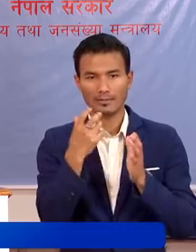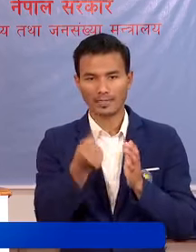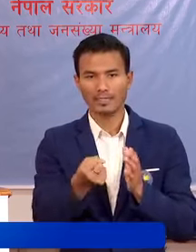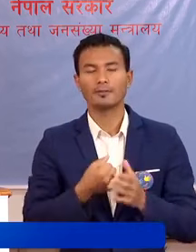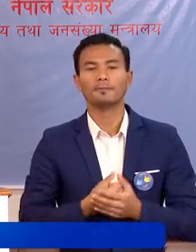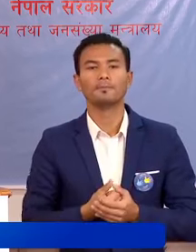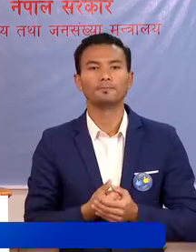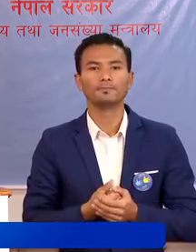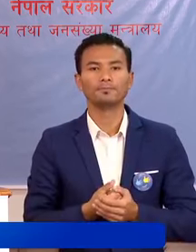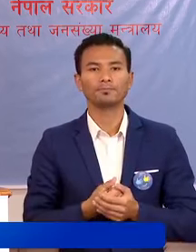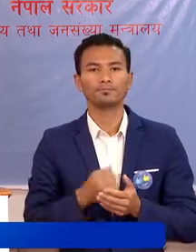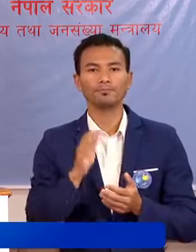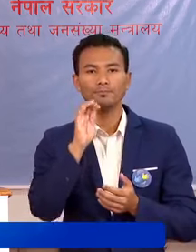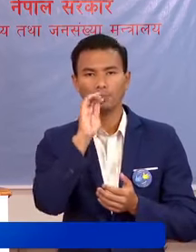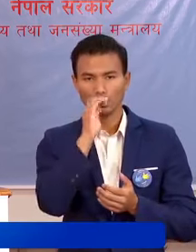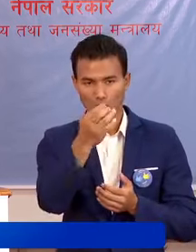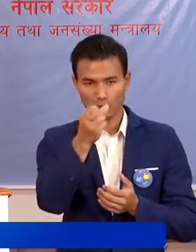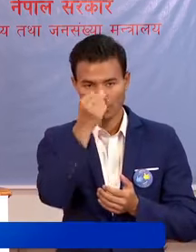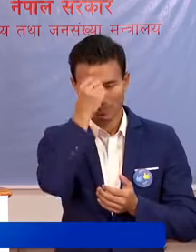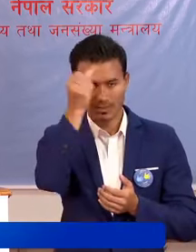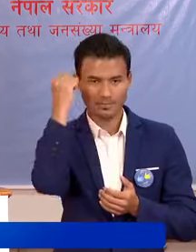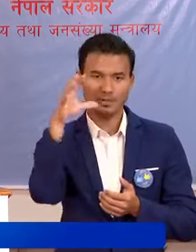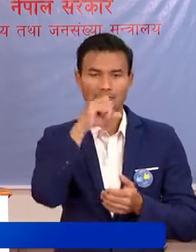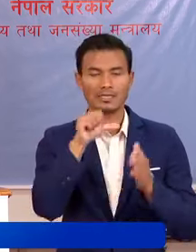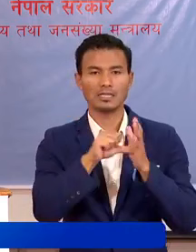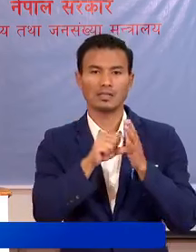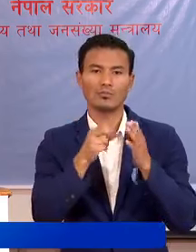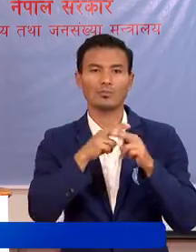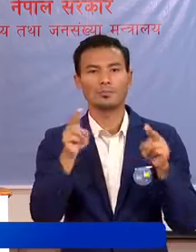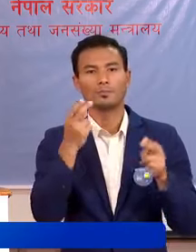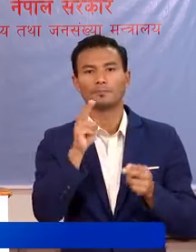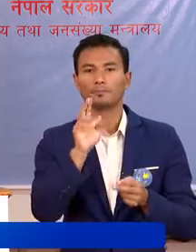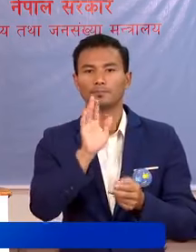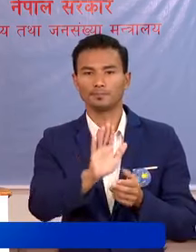હેથતે સીરભ હરંતે સુરવહર